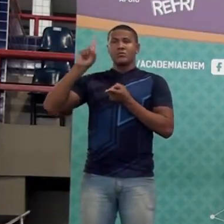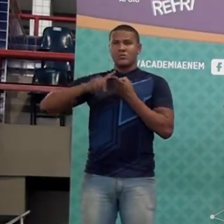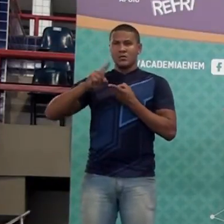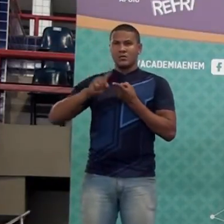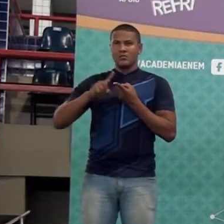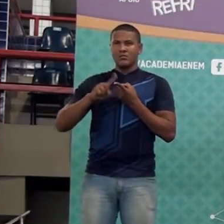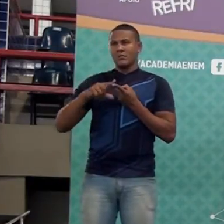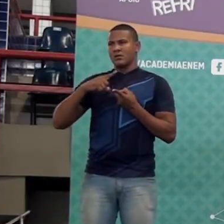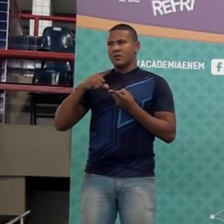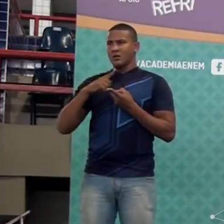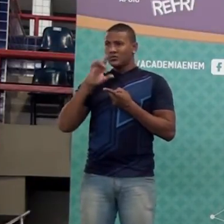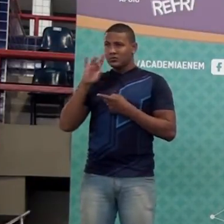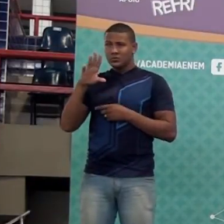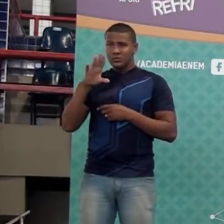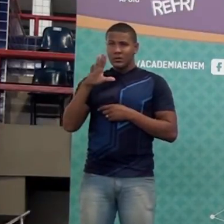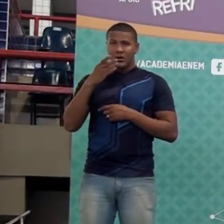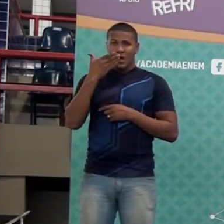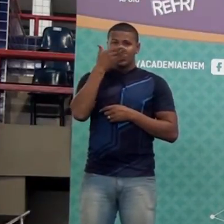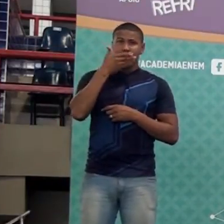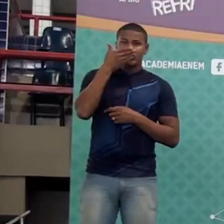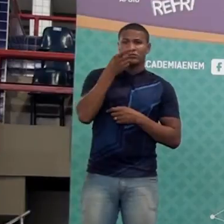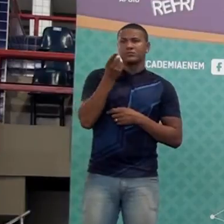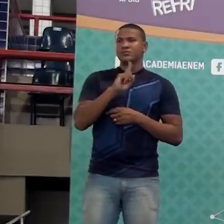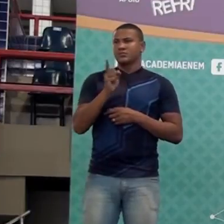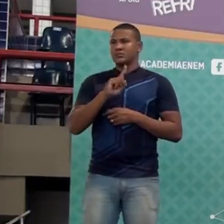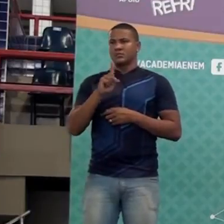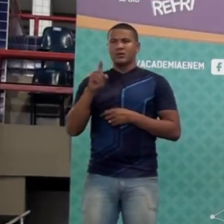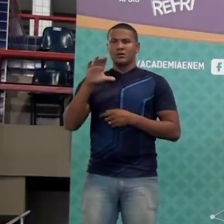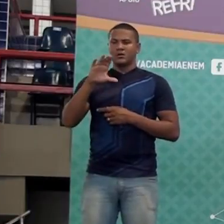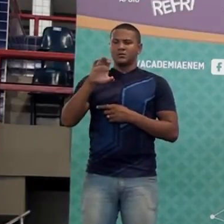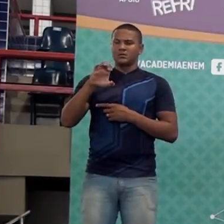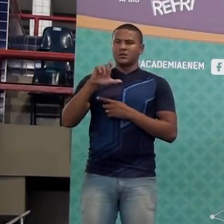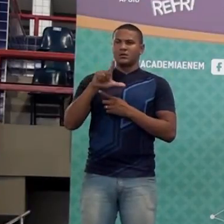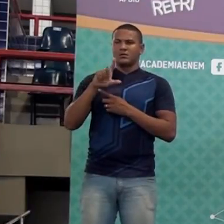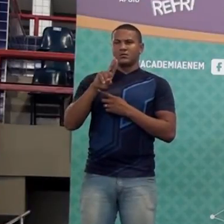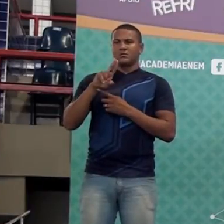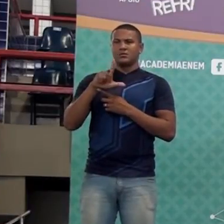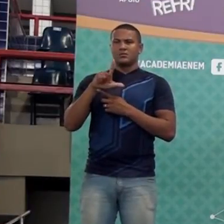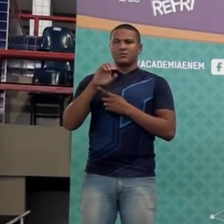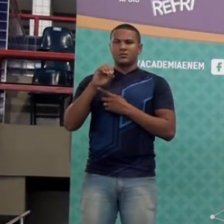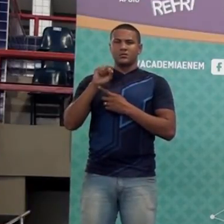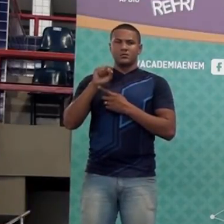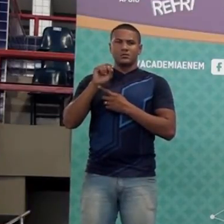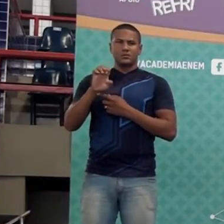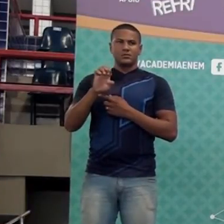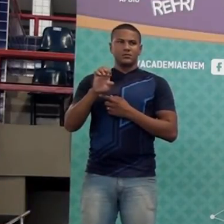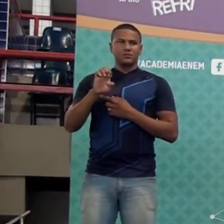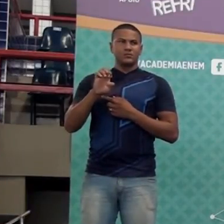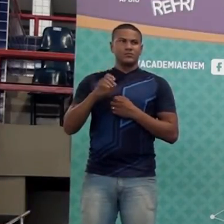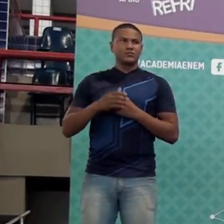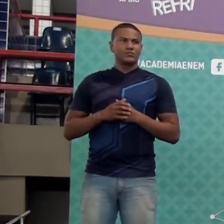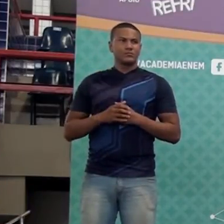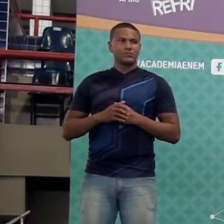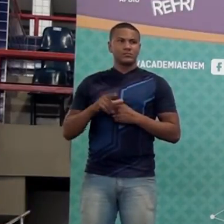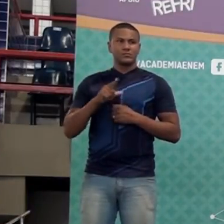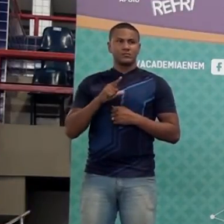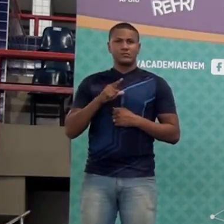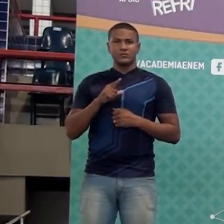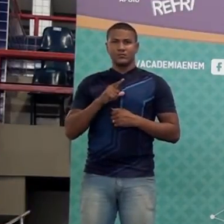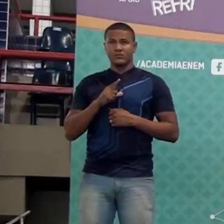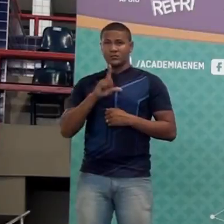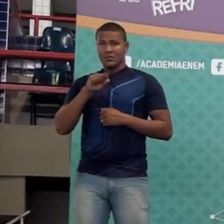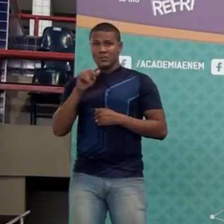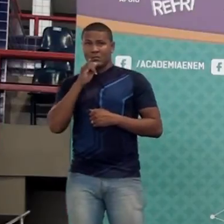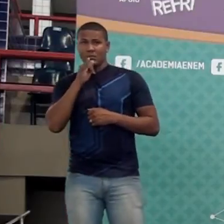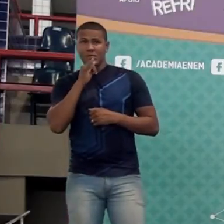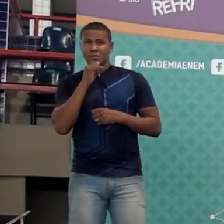do açúcar, vai ser através da celulose. Inclusive, a gente já faz isso. Esse etanol, que é obtido a partir